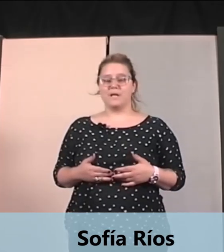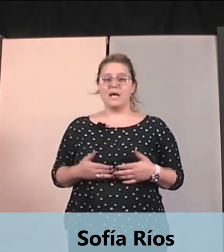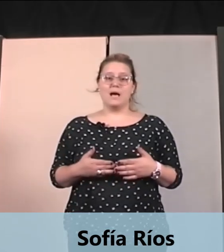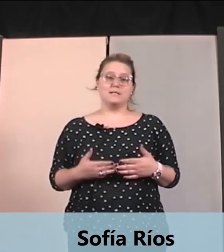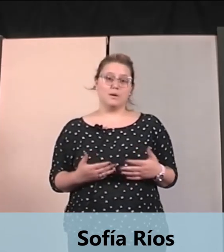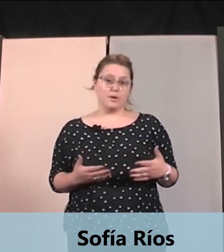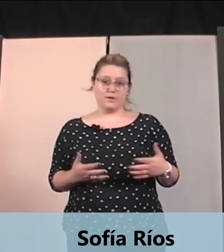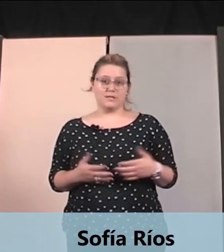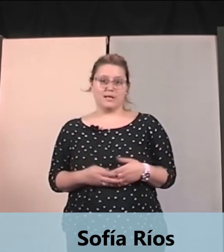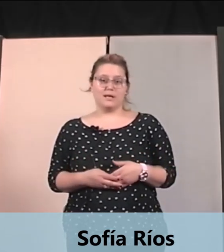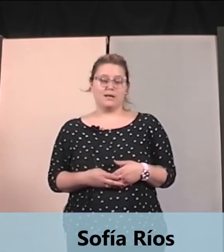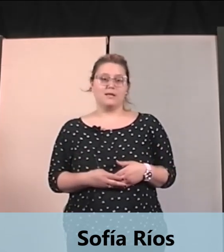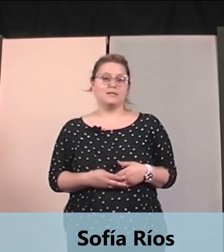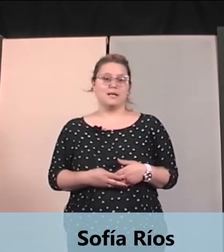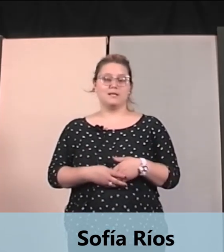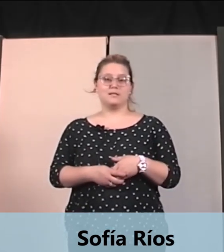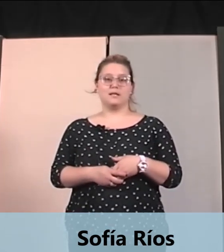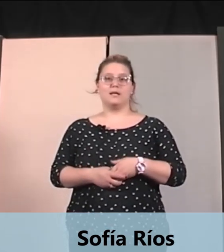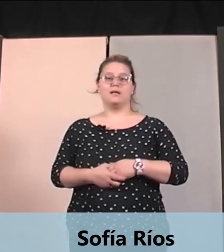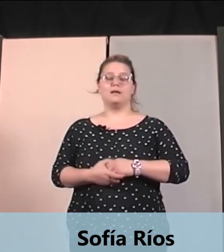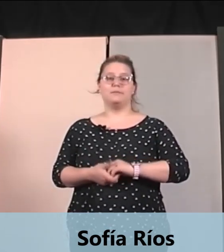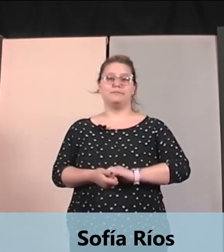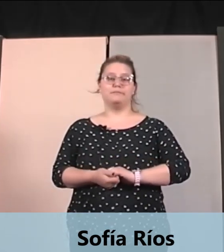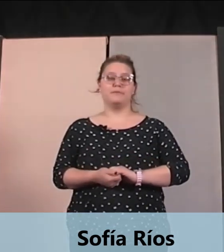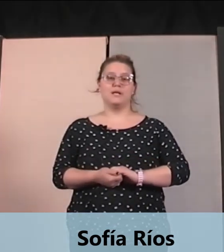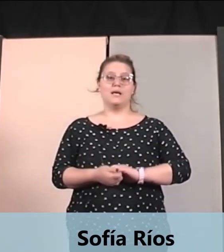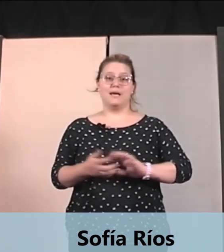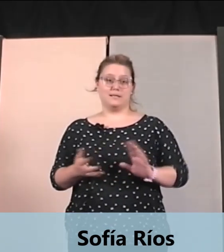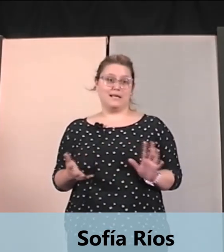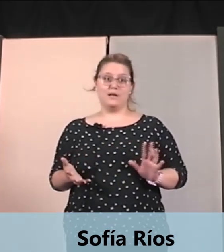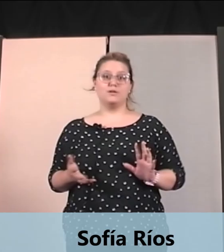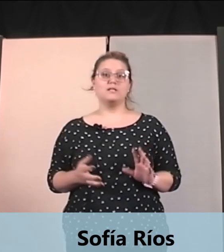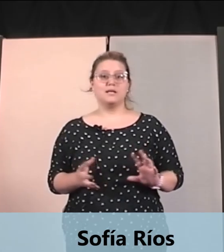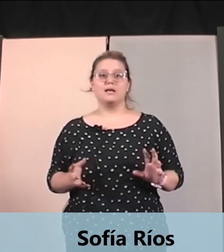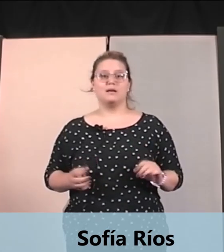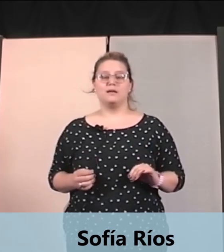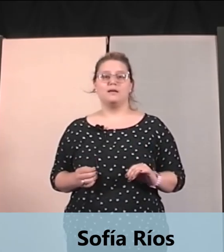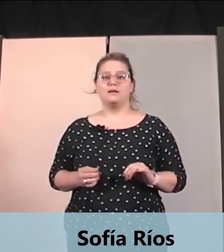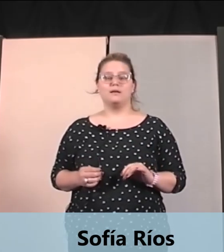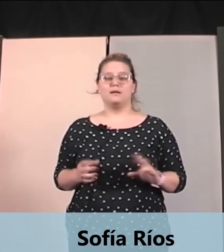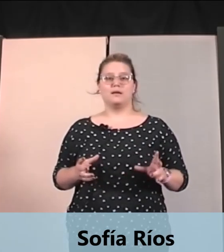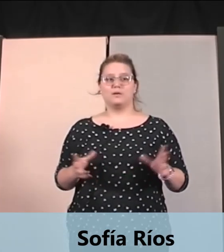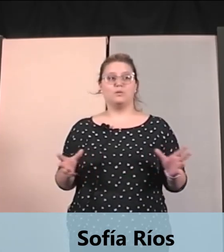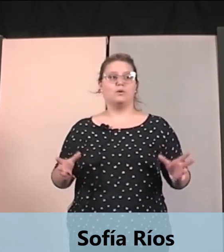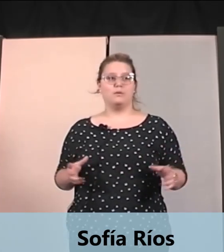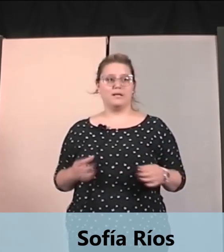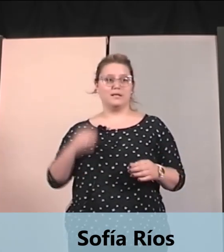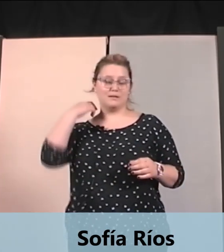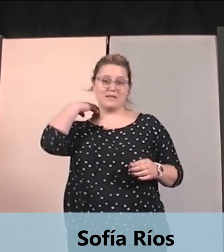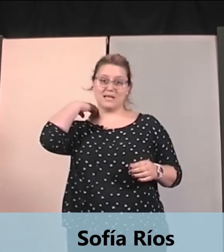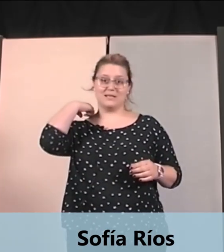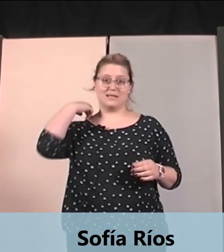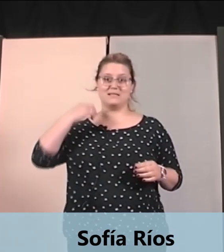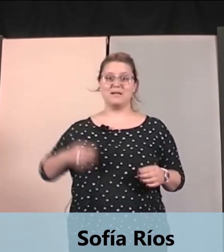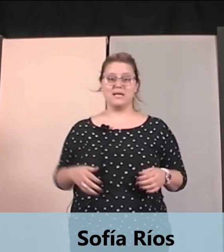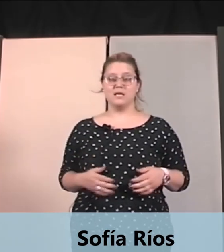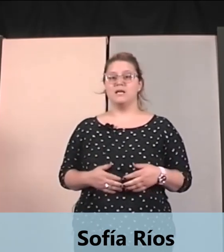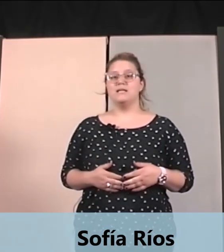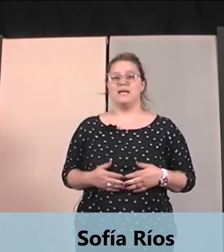Así que bueno Esa es Esa es la noticia Que estuvo bastante vigente esta semana Y